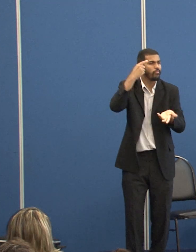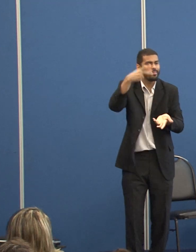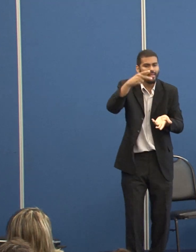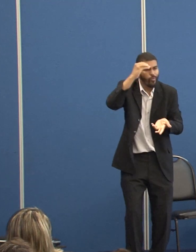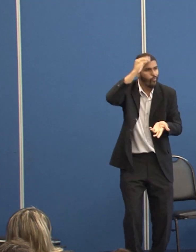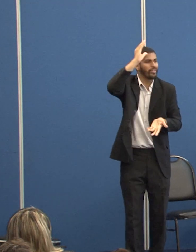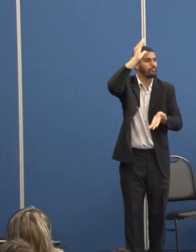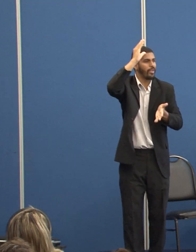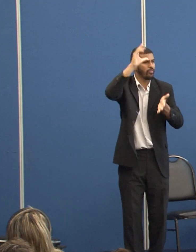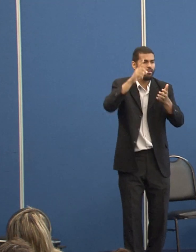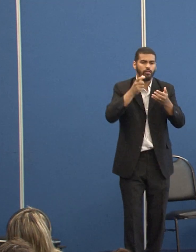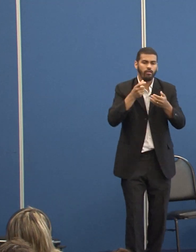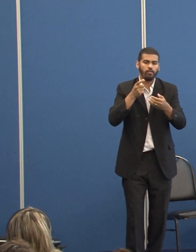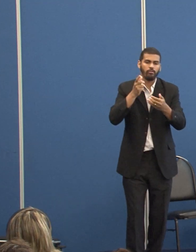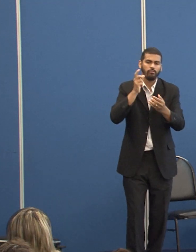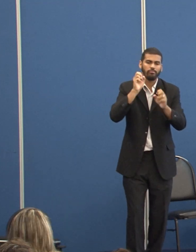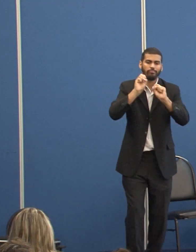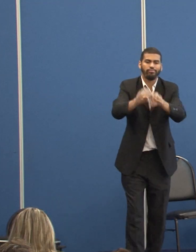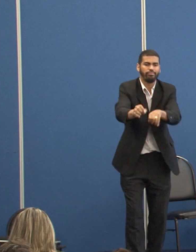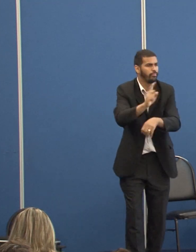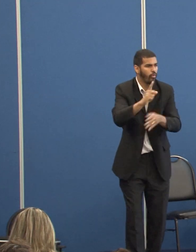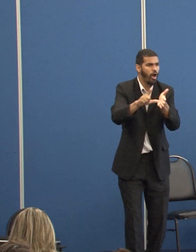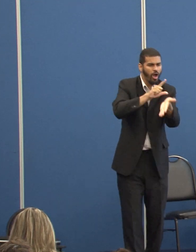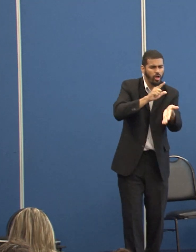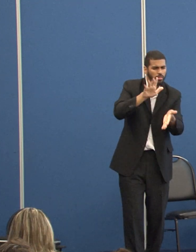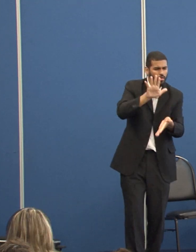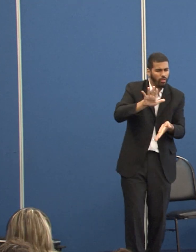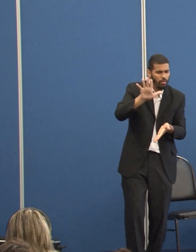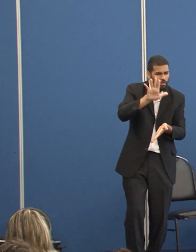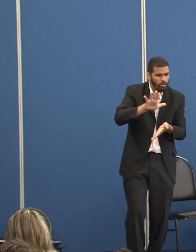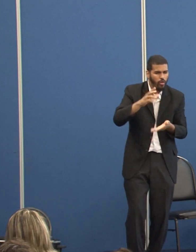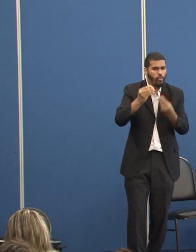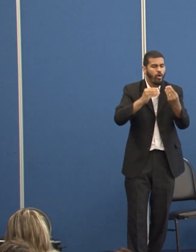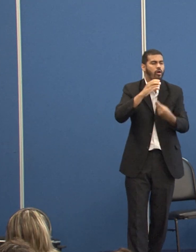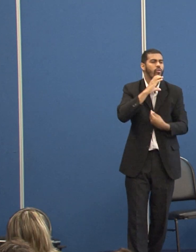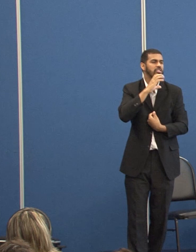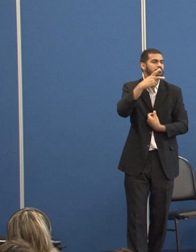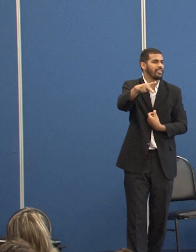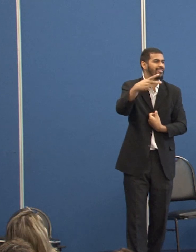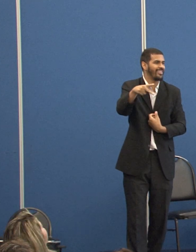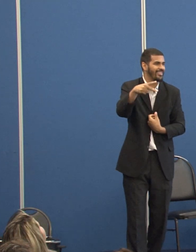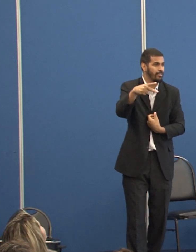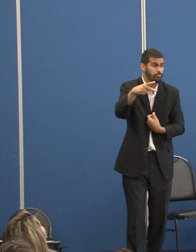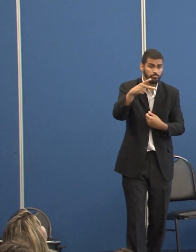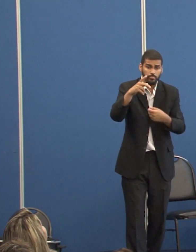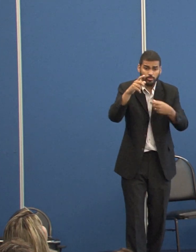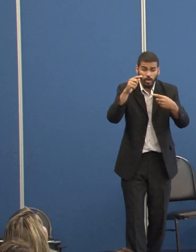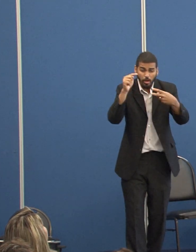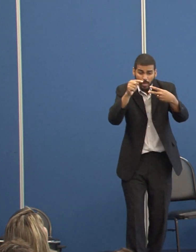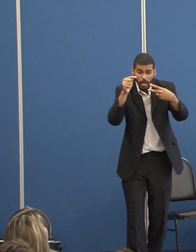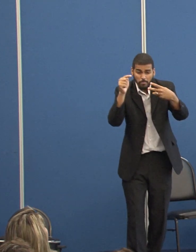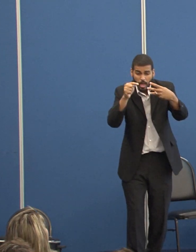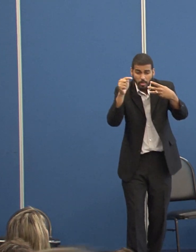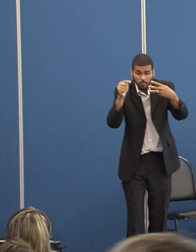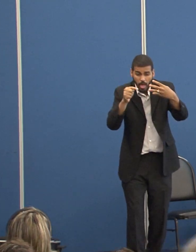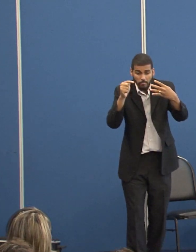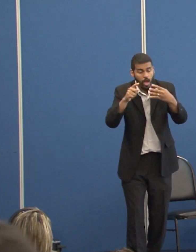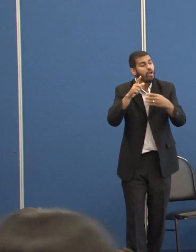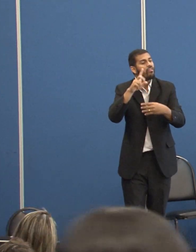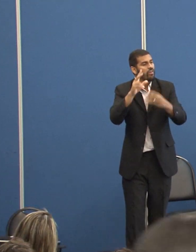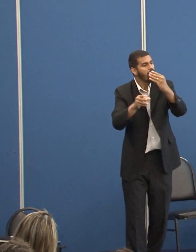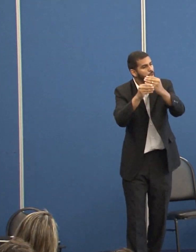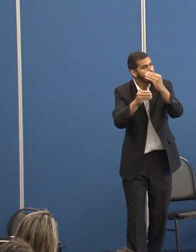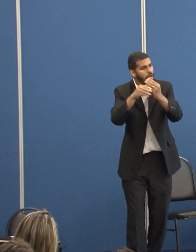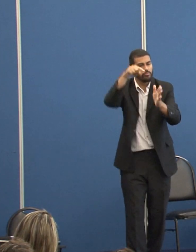nós estamos automaticamente pensando e aprofundando aquele conhecimento dele. Para isso, a